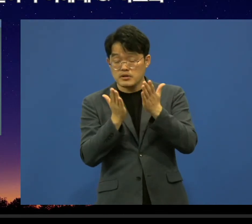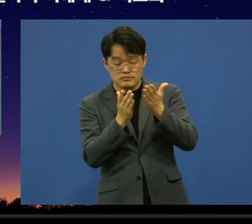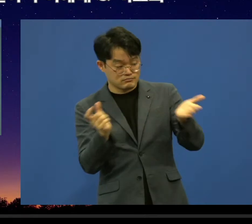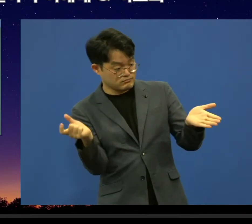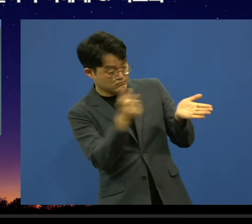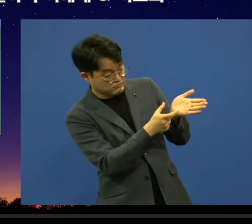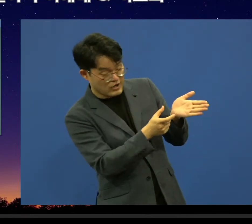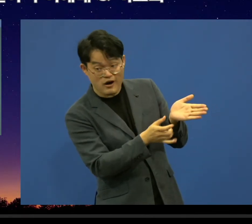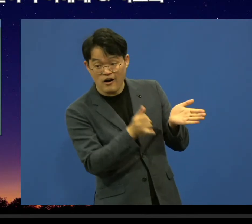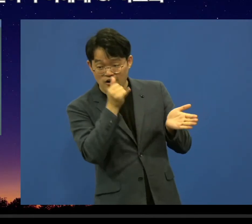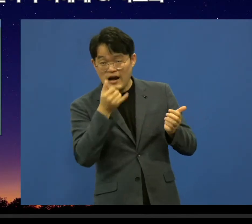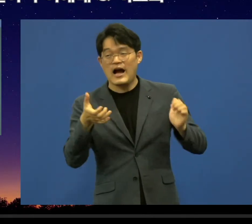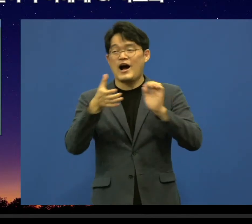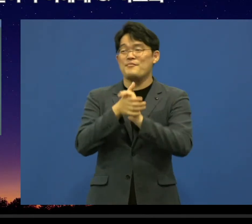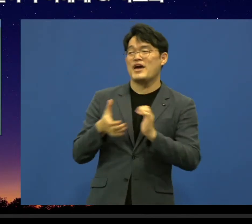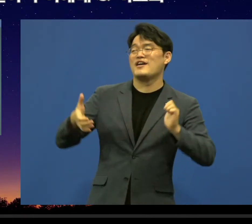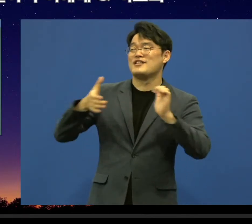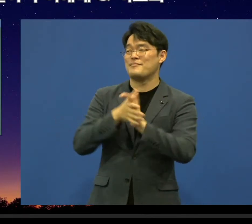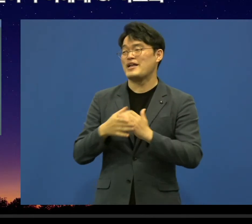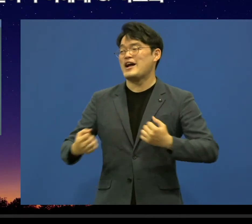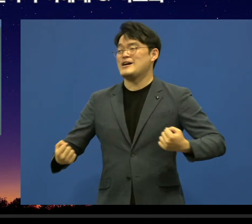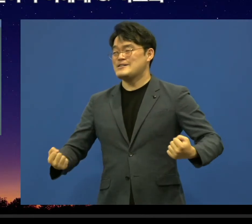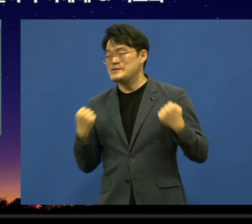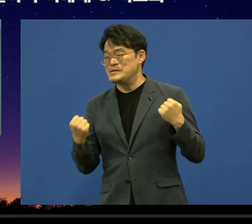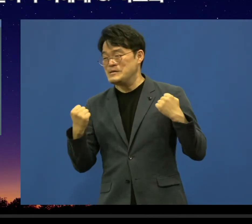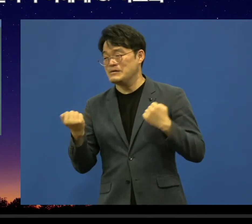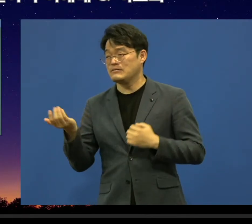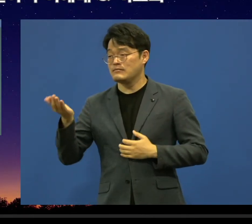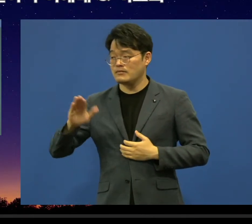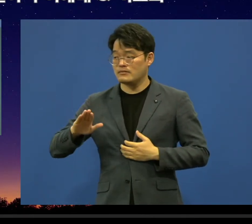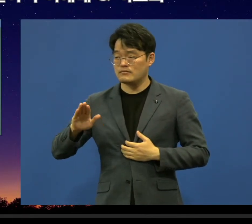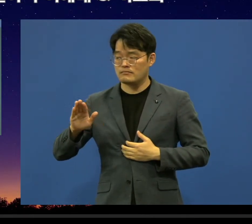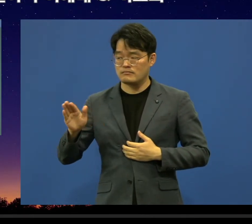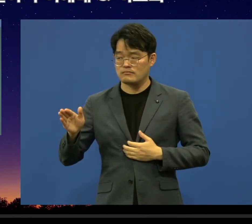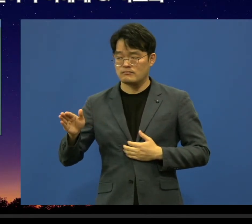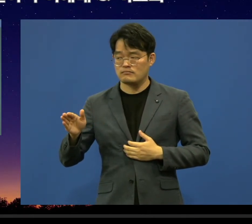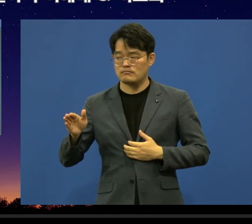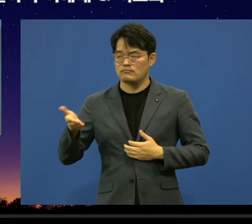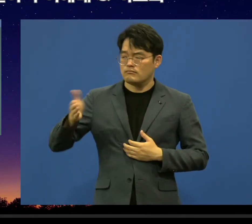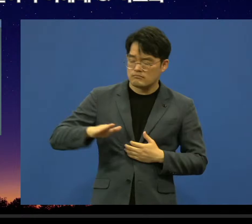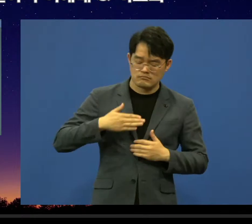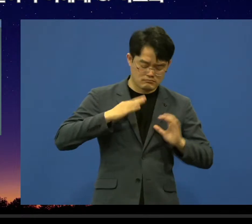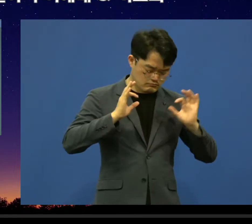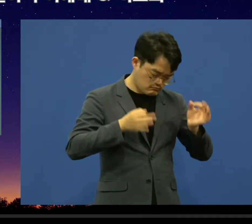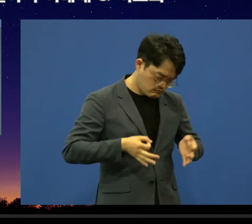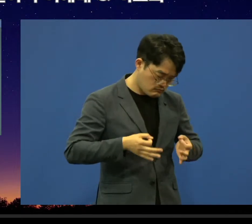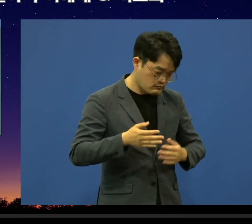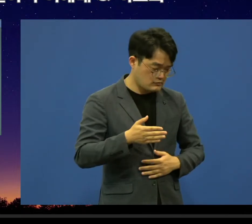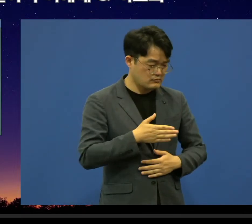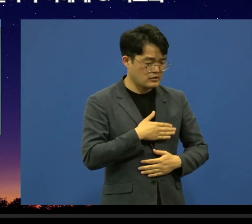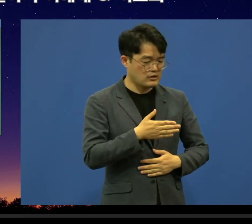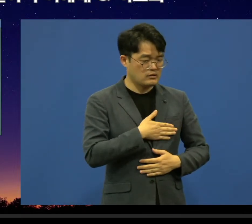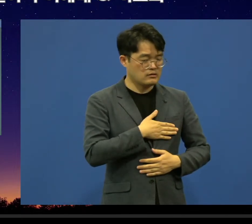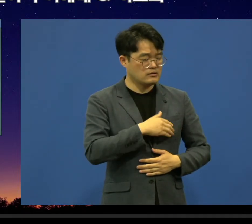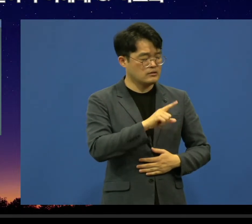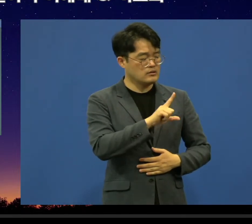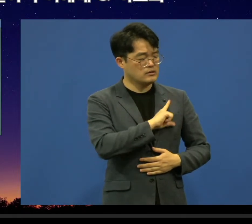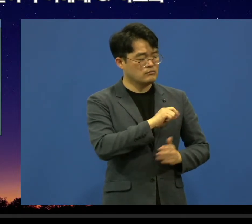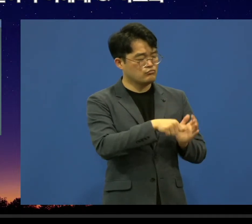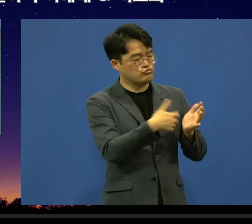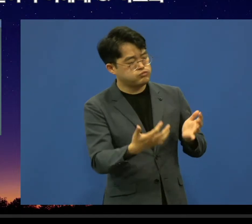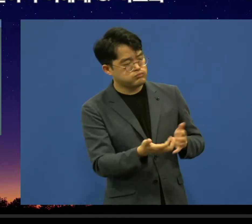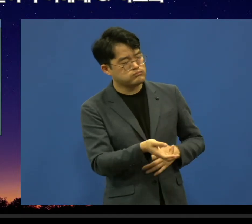듣고 아멘으로 화답했고 힘을 얻었지만 나는 여전히 무명합니다. 나는 여전히